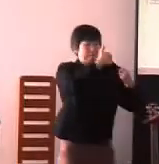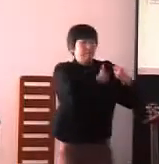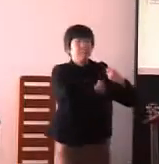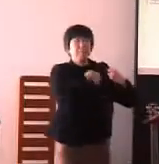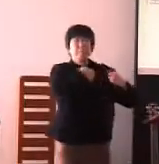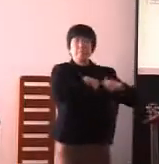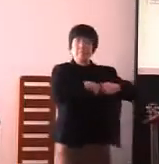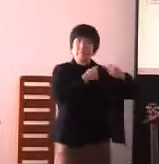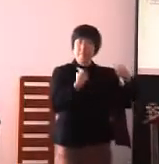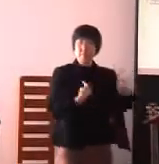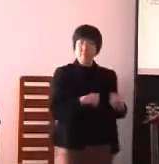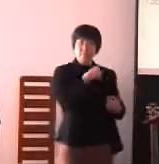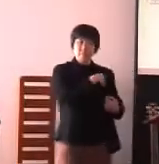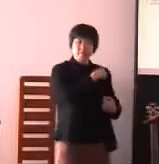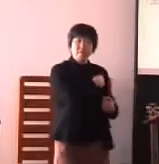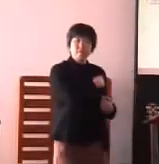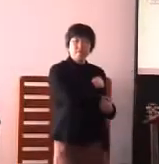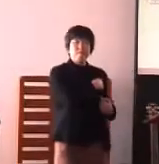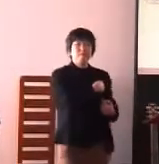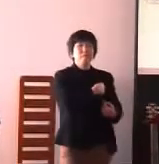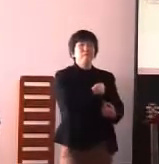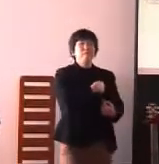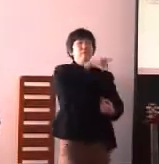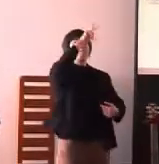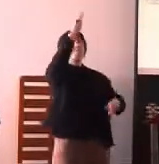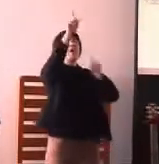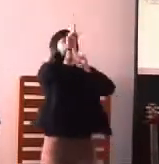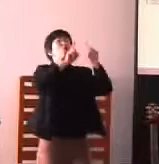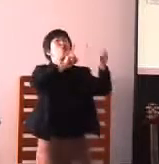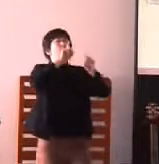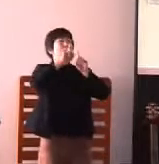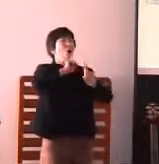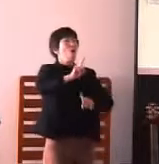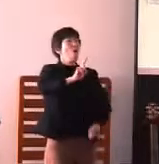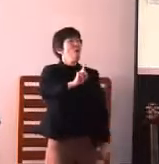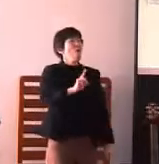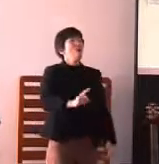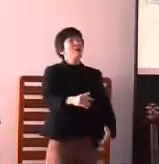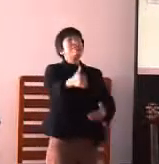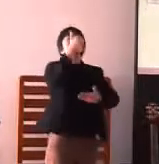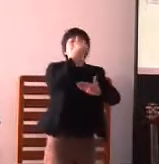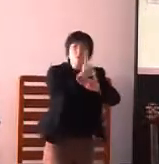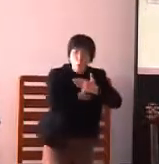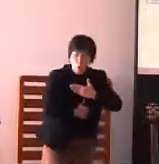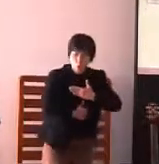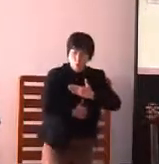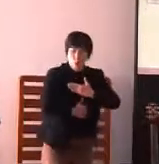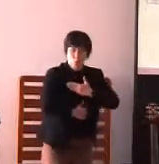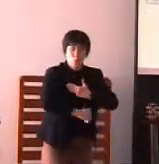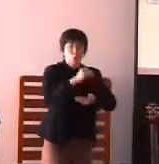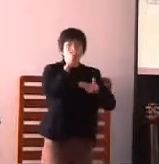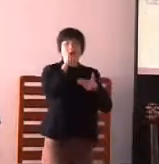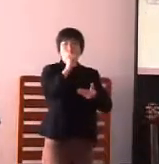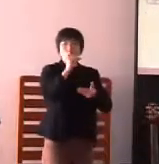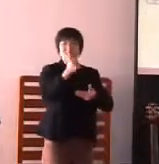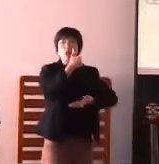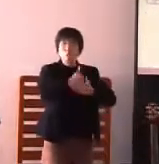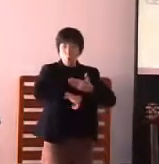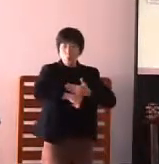の御言葉を受け入れて、受け入れることが大切です。